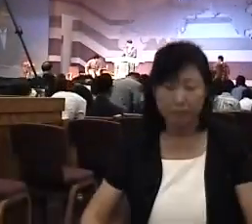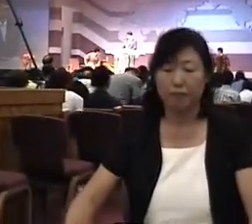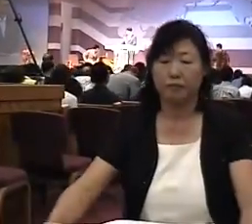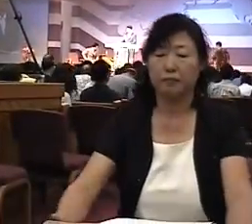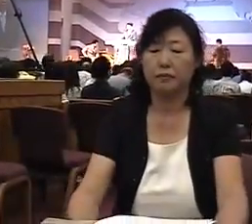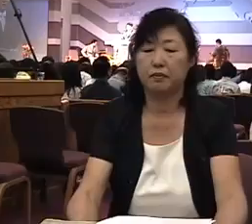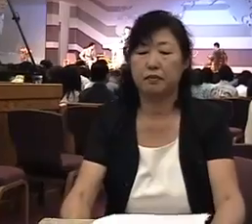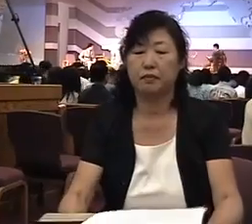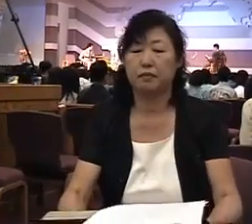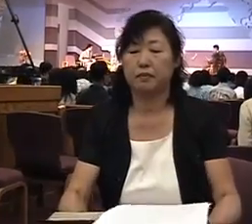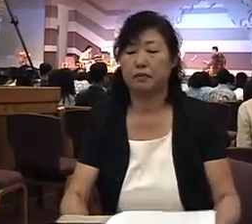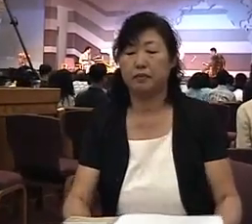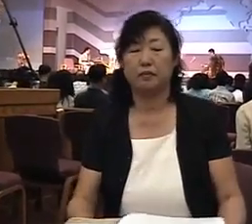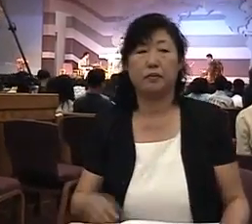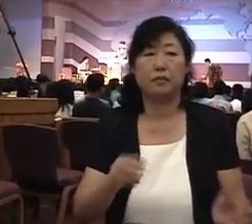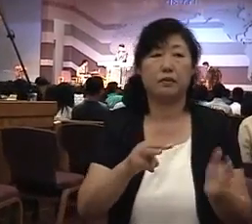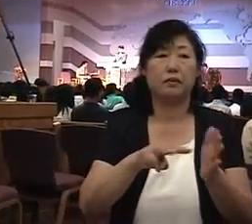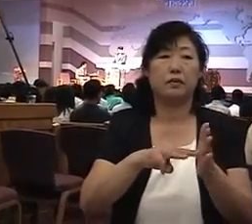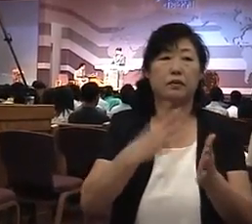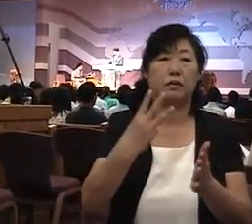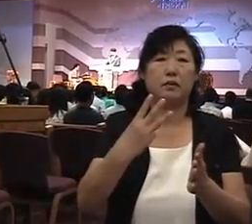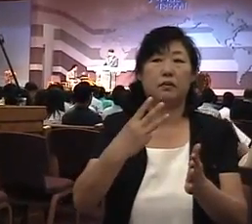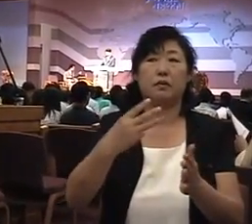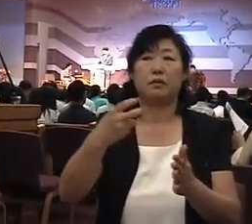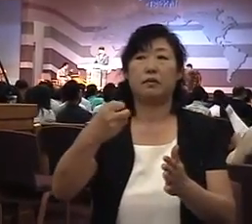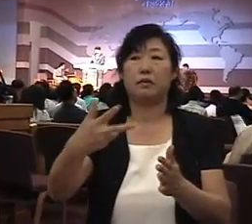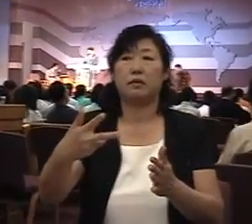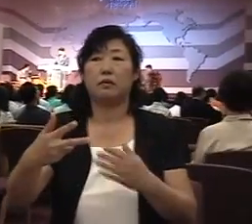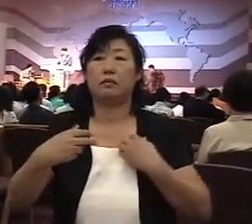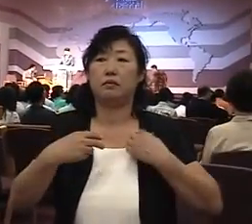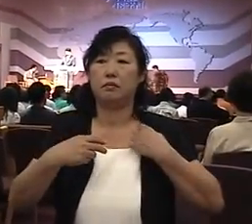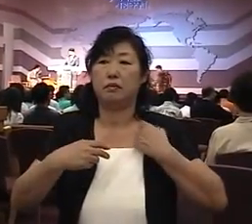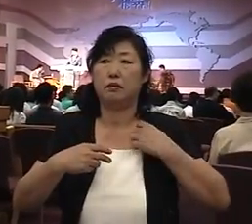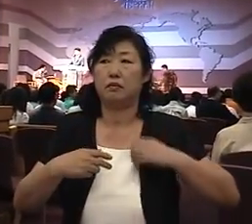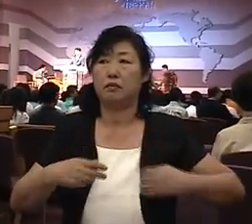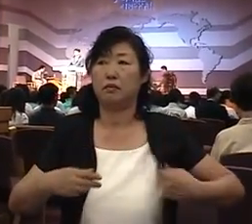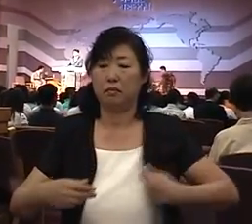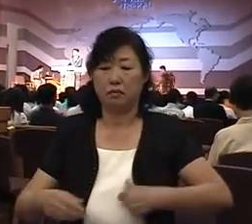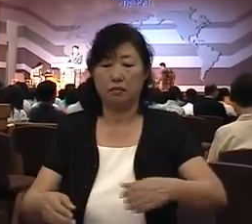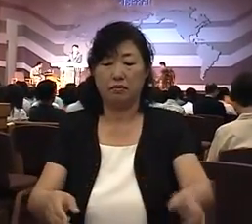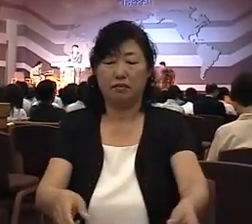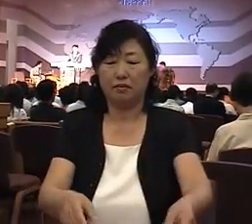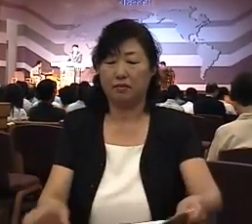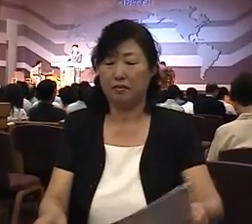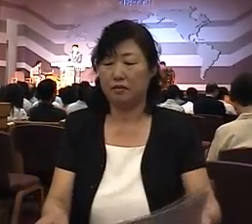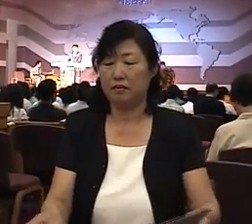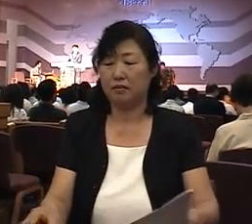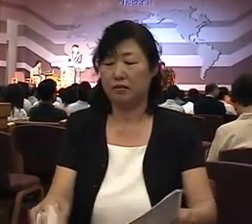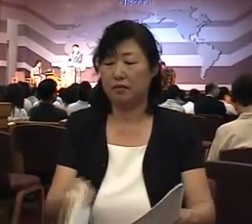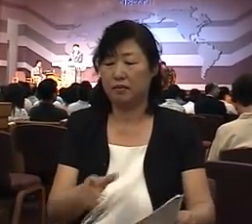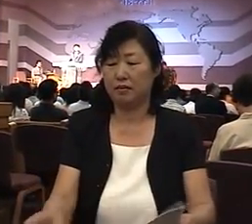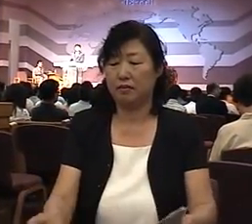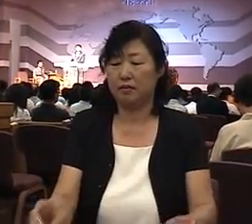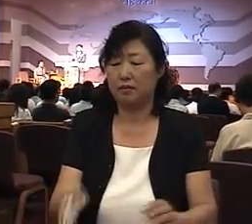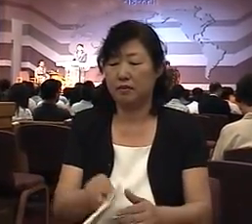찬송가 377장 함께 찬송하도록 하겠습니다. 1절, 2절, 4절, 5절만 찬송하겠습니다.